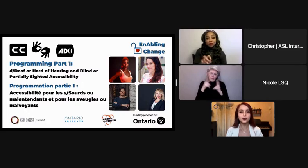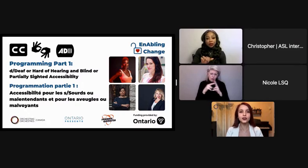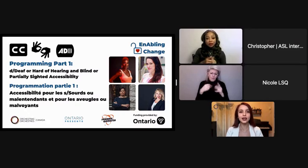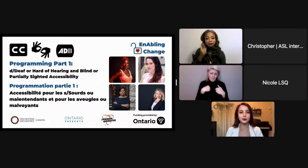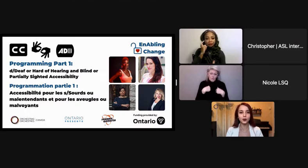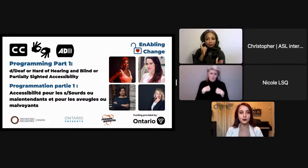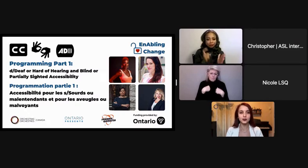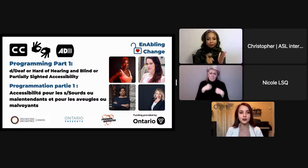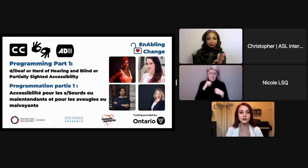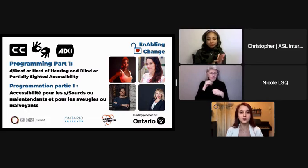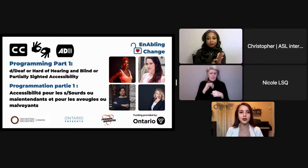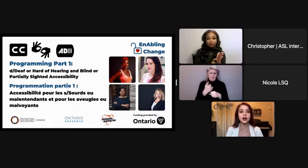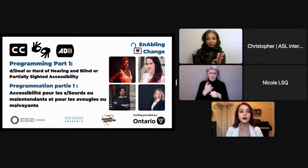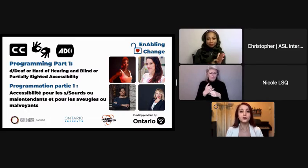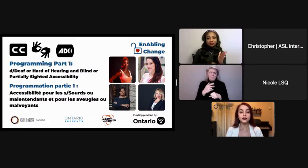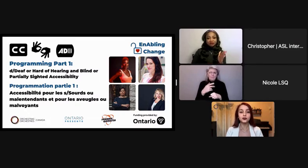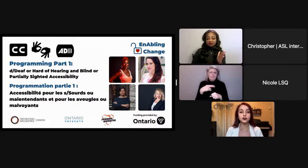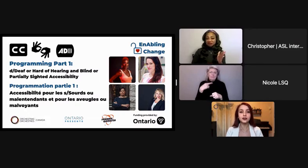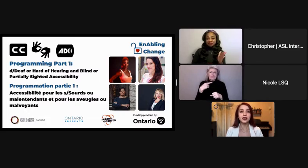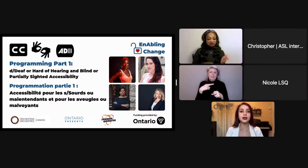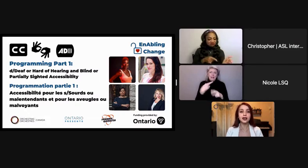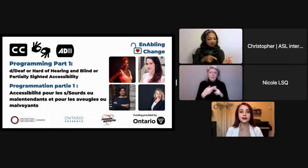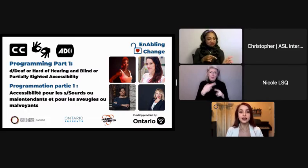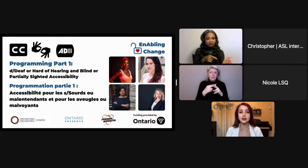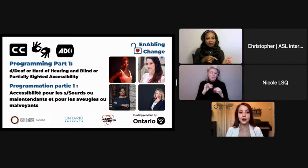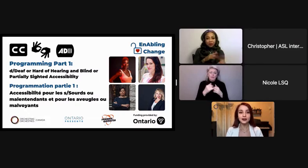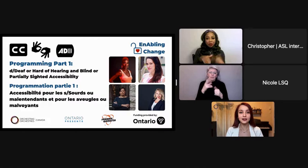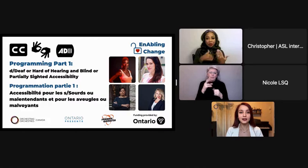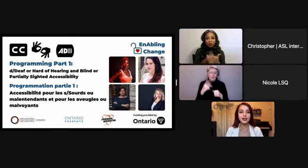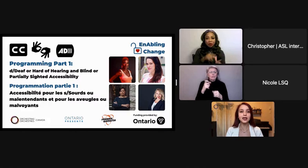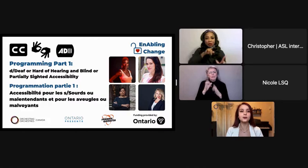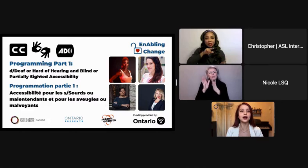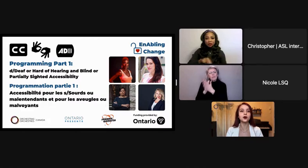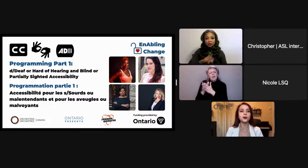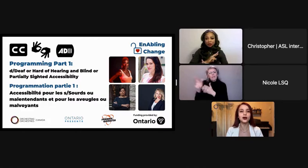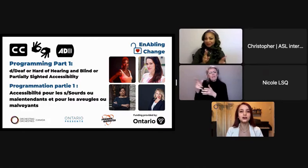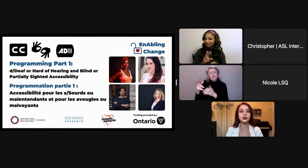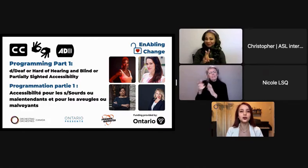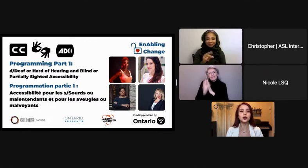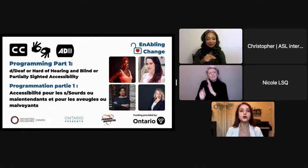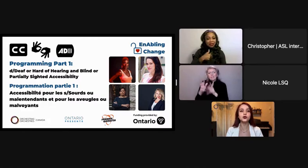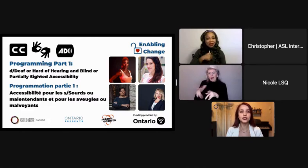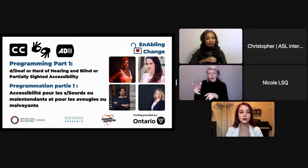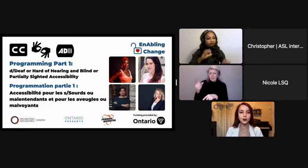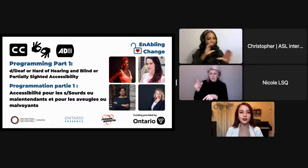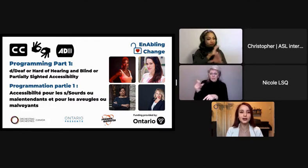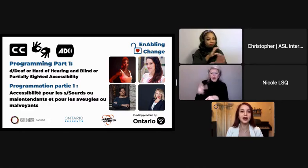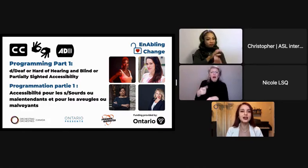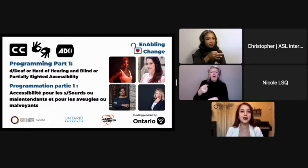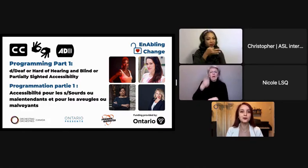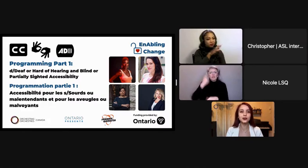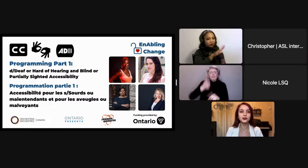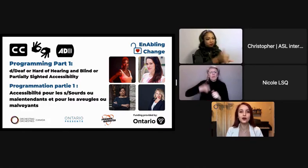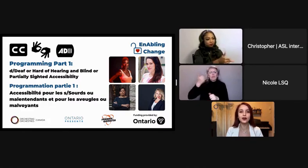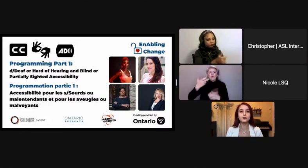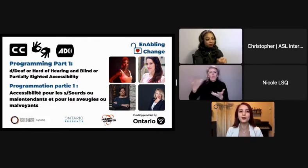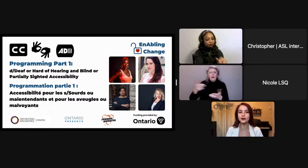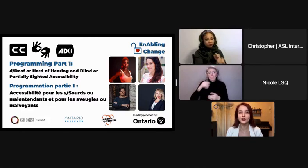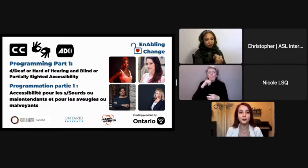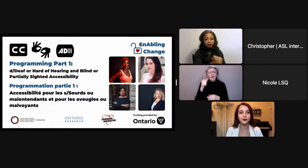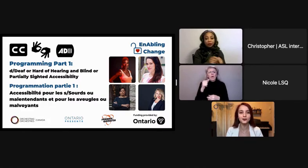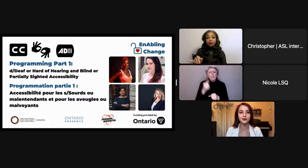toutes les réponses, par demander l'aide d'experts et par comprendre que le plus important n'est pas de le